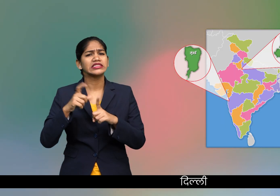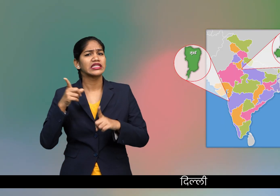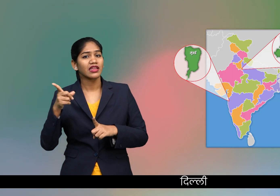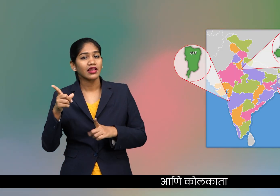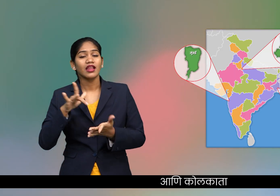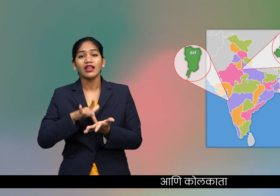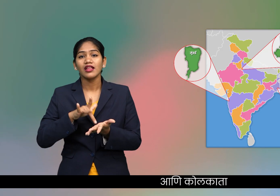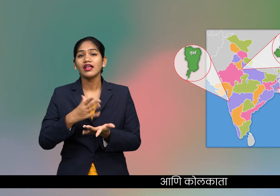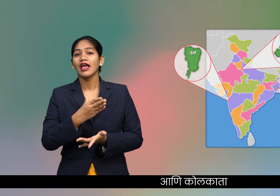आणि कोलकाता